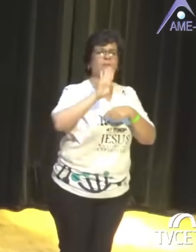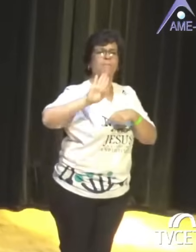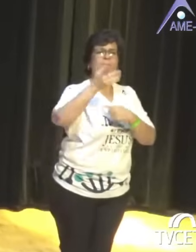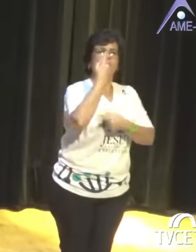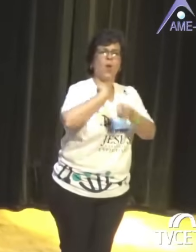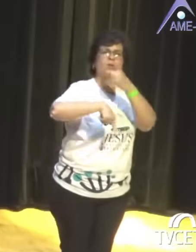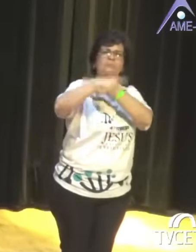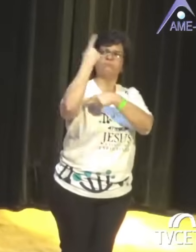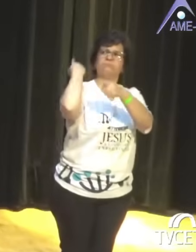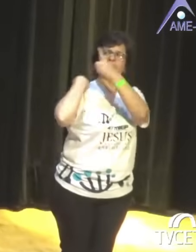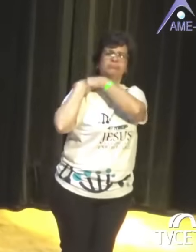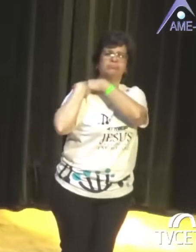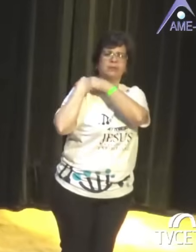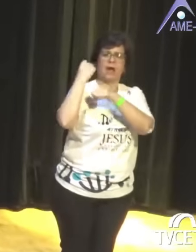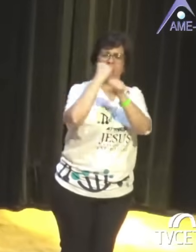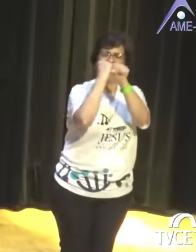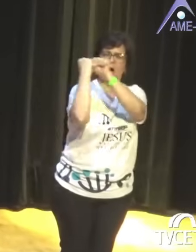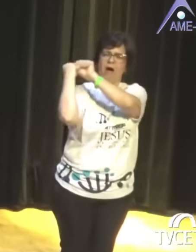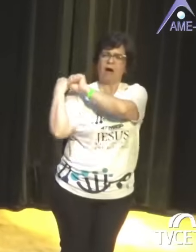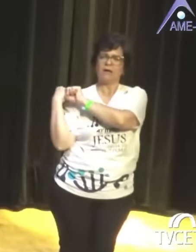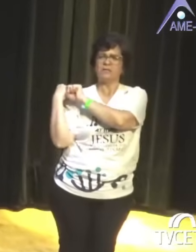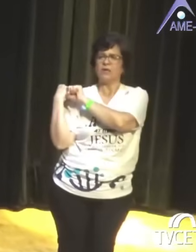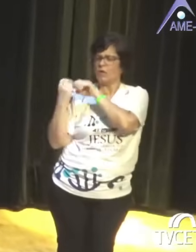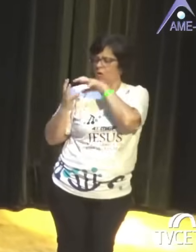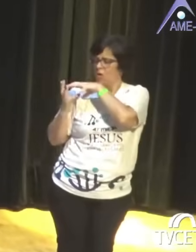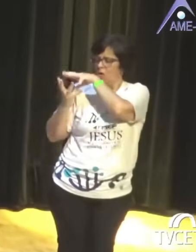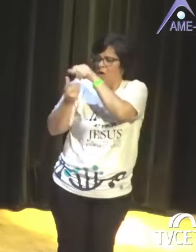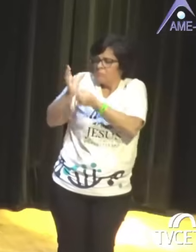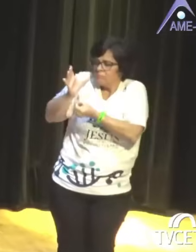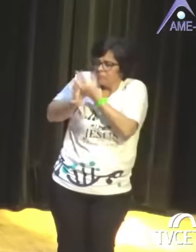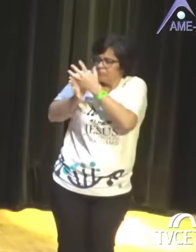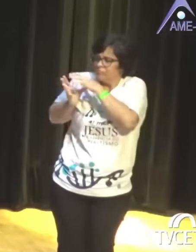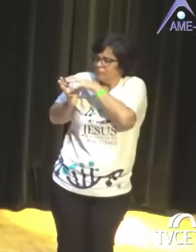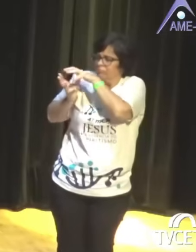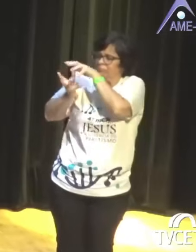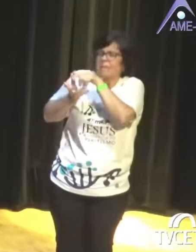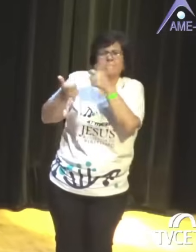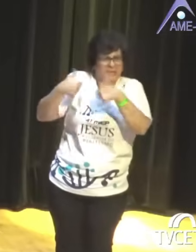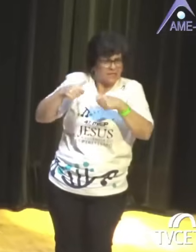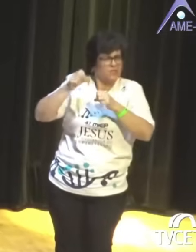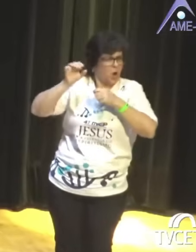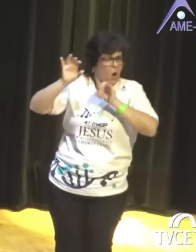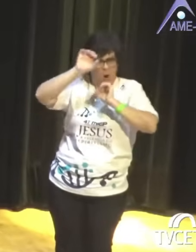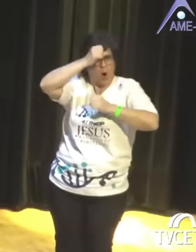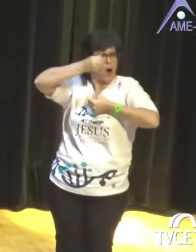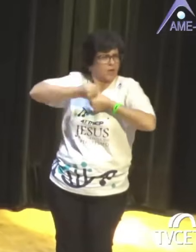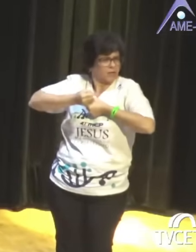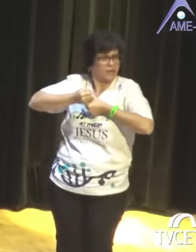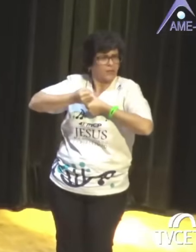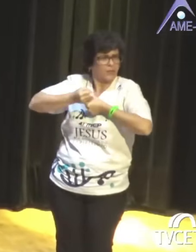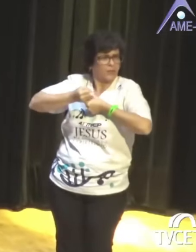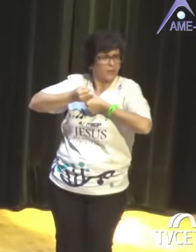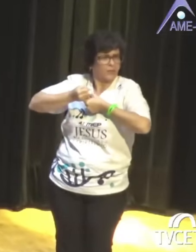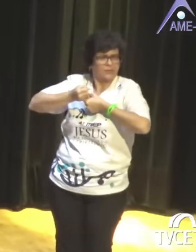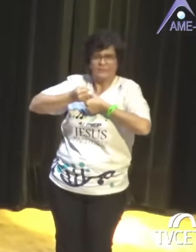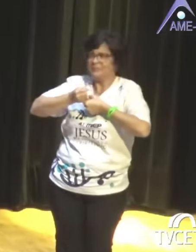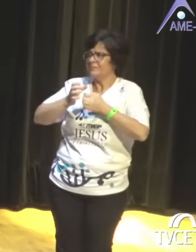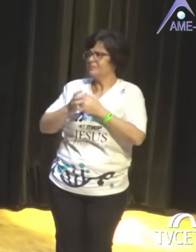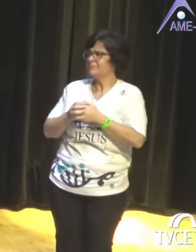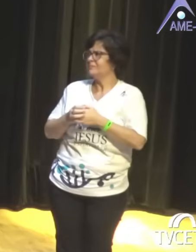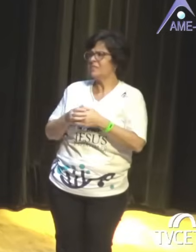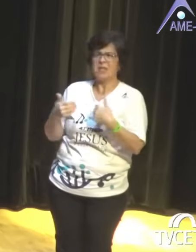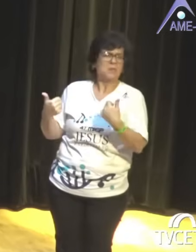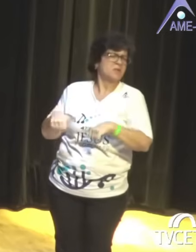anos atrás quando o planeta terra tava se formando você acha que precisava ter um coordenador